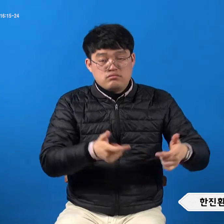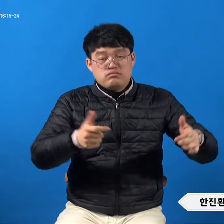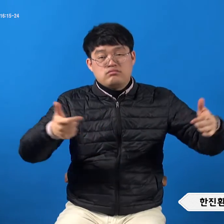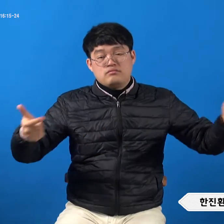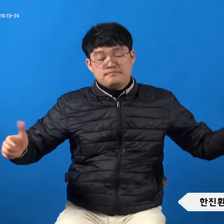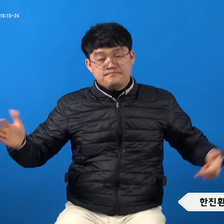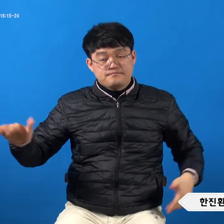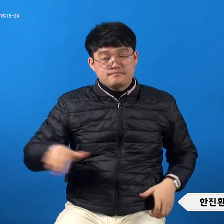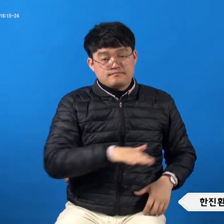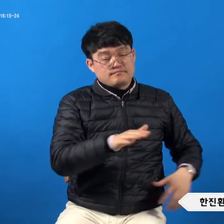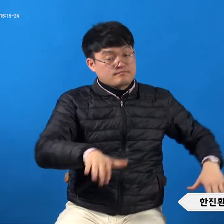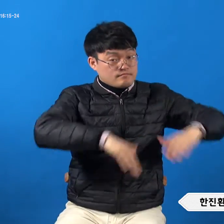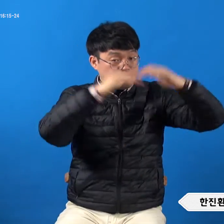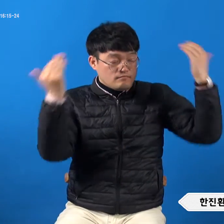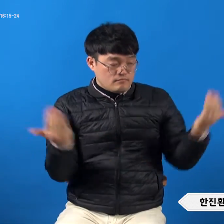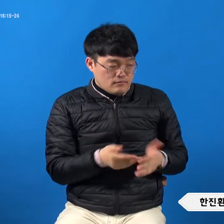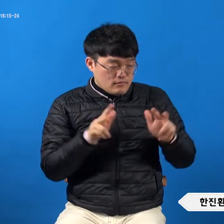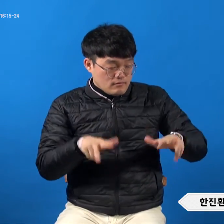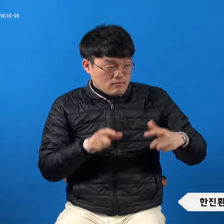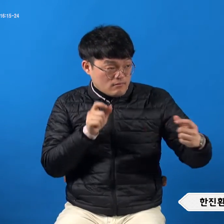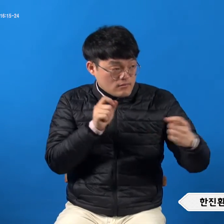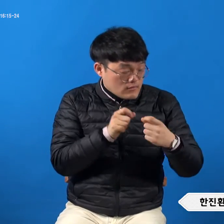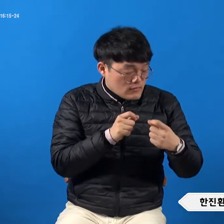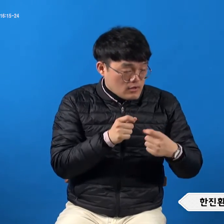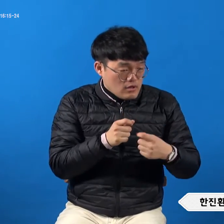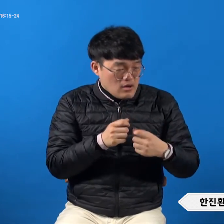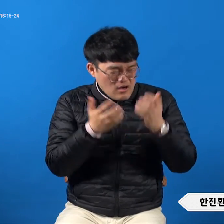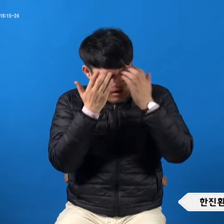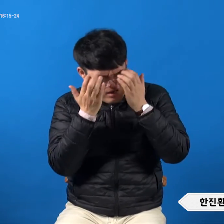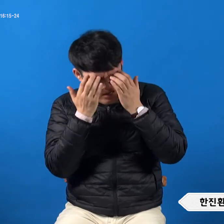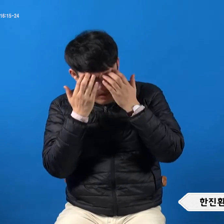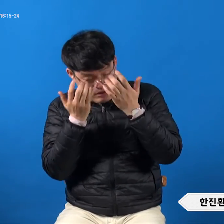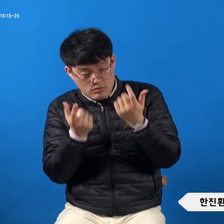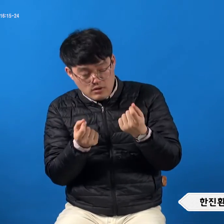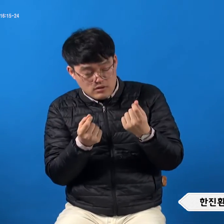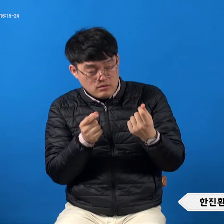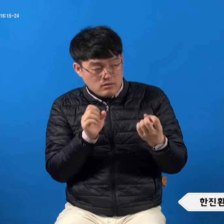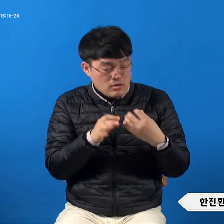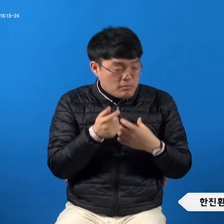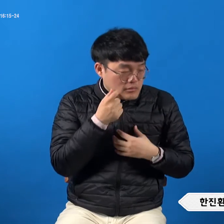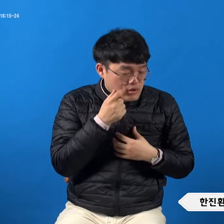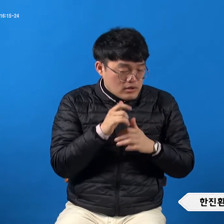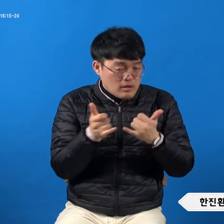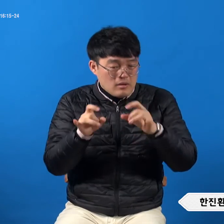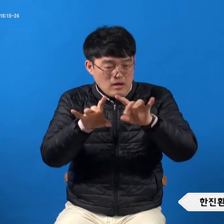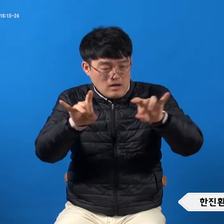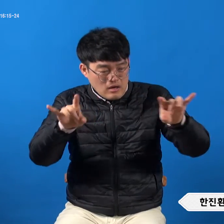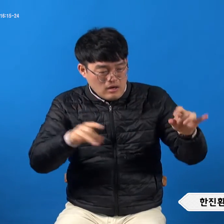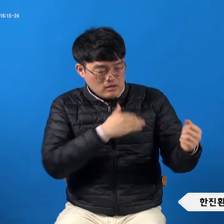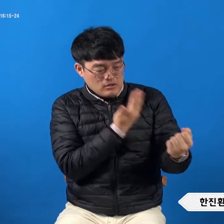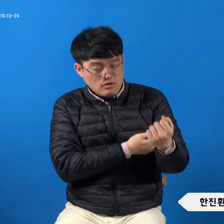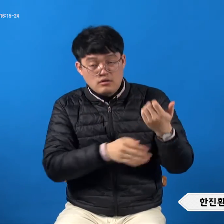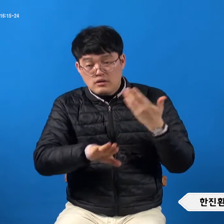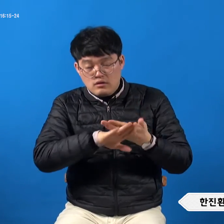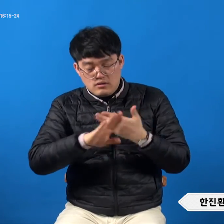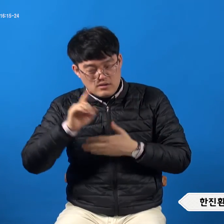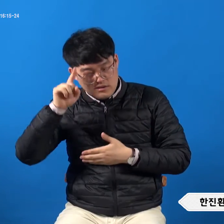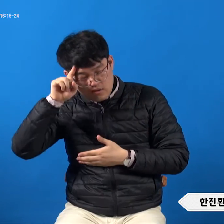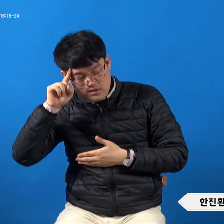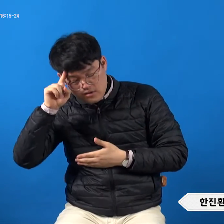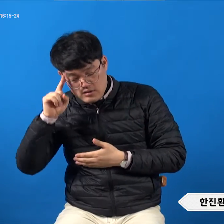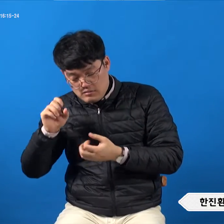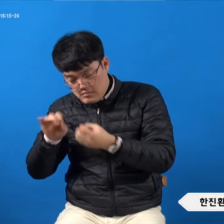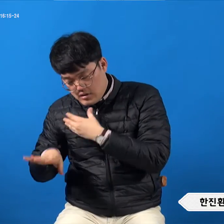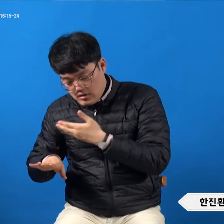늘어갔다. 우리 모두는 눈앞에 닥친 어려움에 똑같이 반응하지는 못했다. 사람마다 능력이 다르고 스트레스에 반응하는 방식도